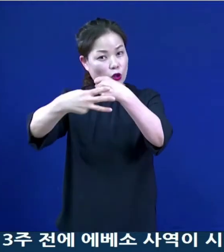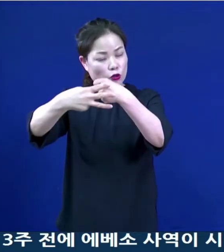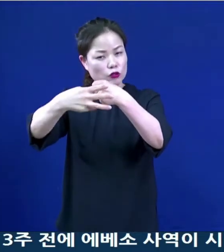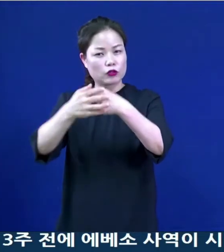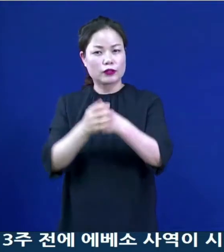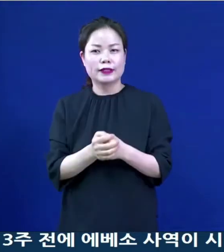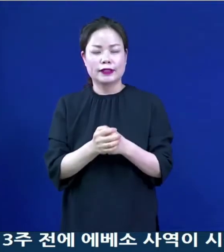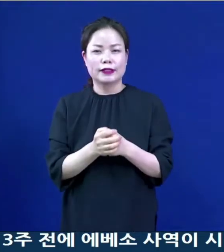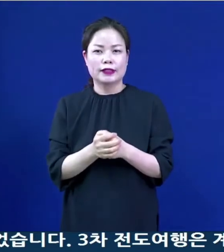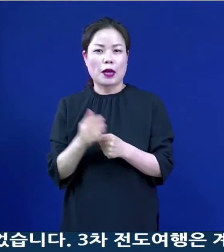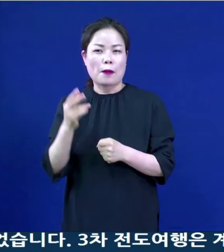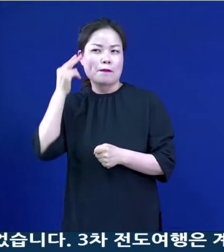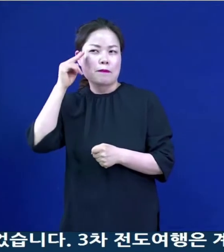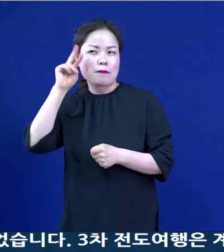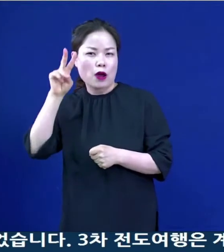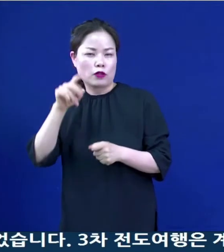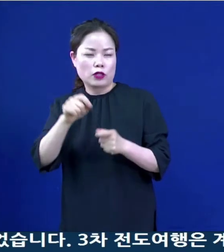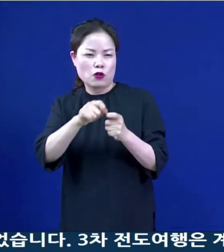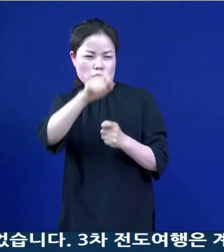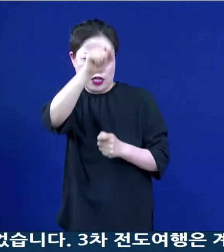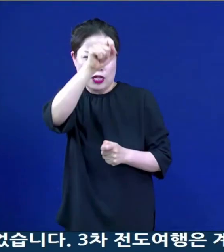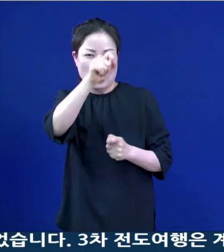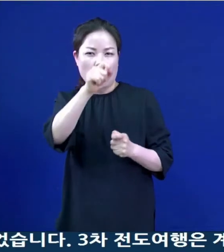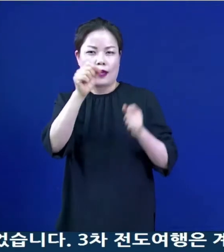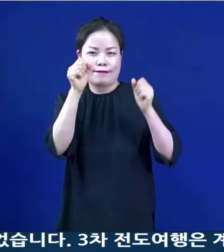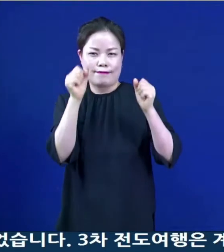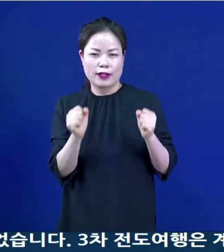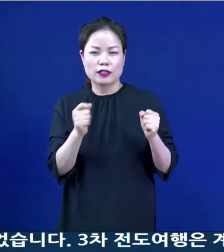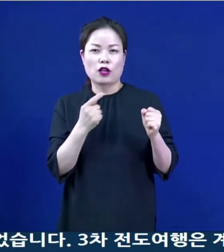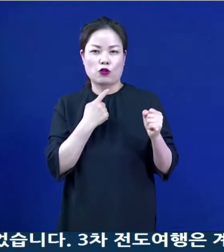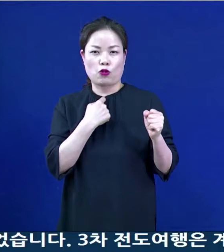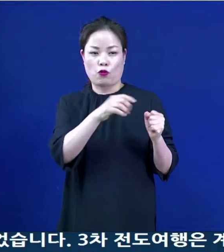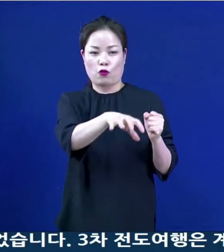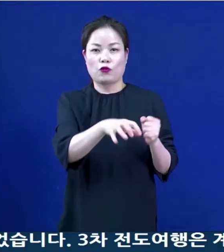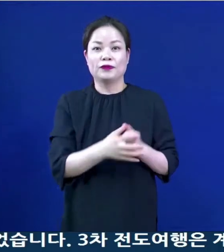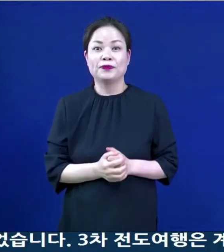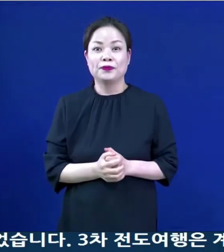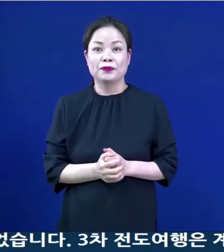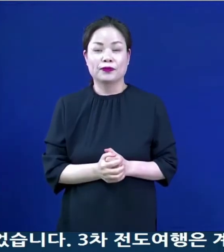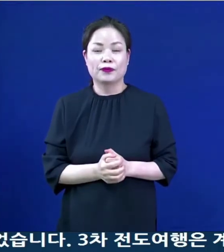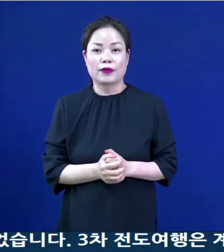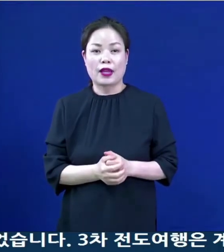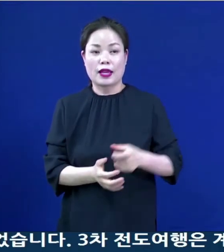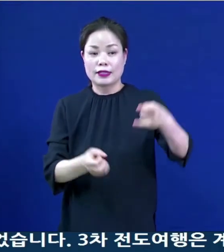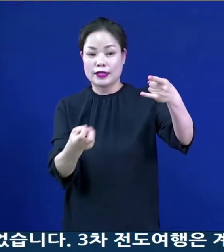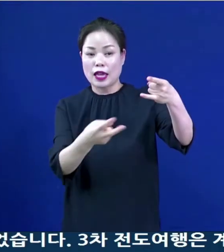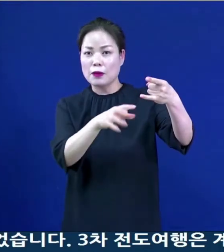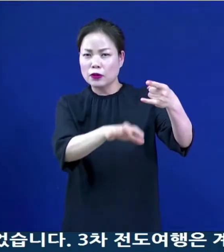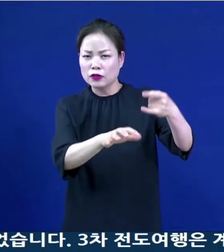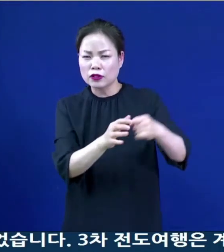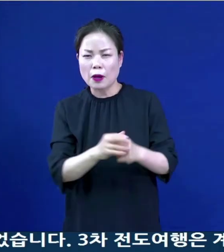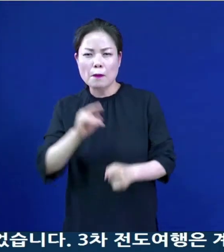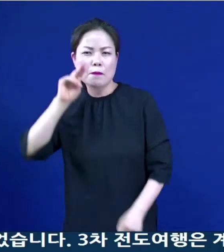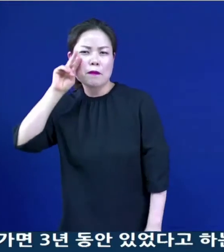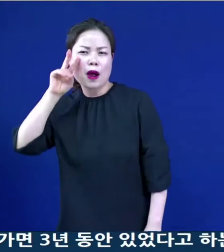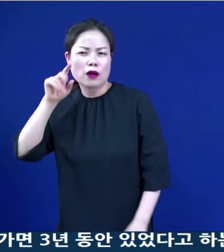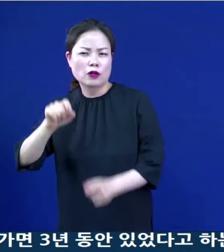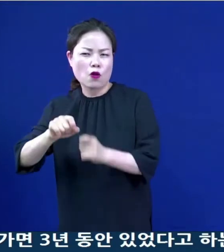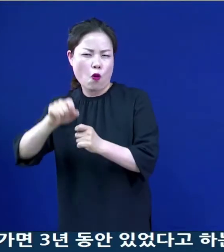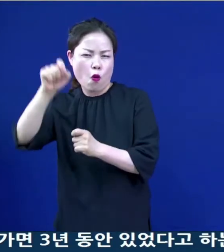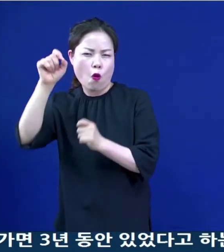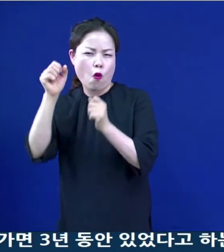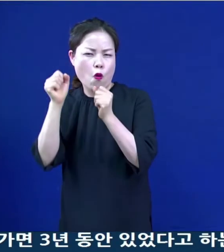오래 바울이 머물러 있었던 도시였다, 이렇게 정리하면 되겠습니다. 그래서 에베소에서 바울이 오래